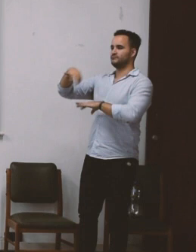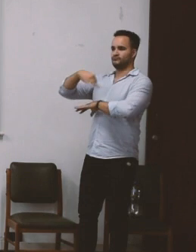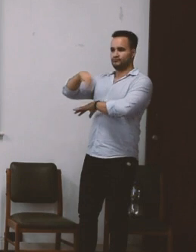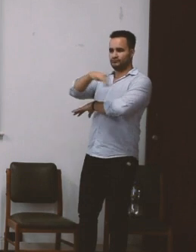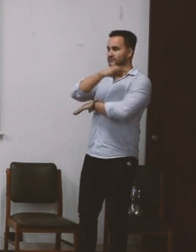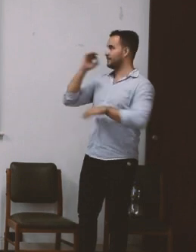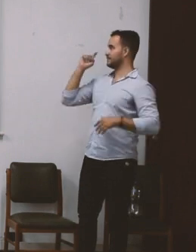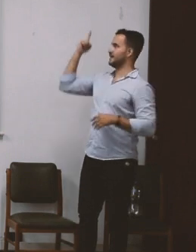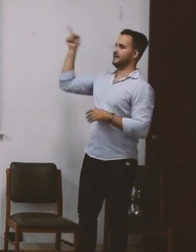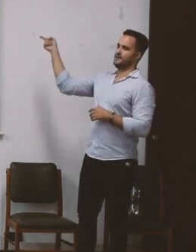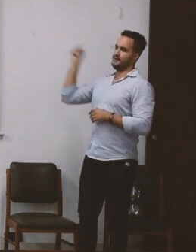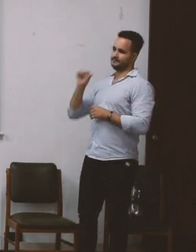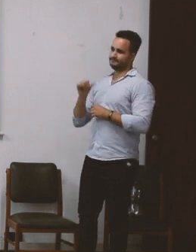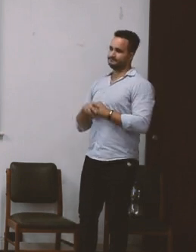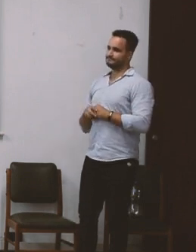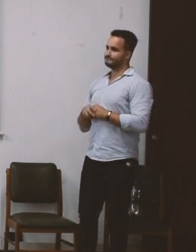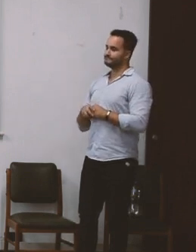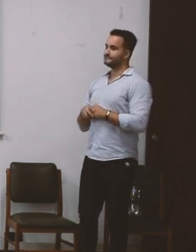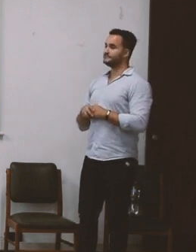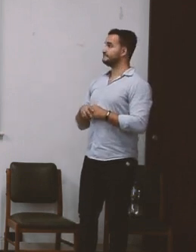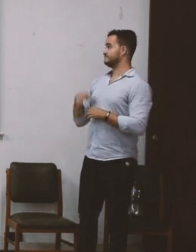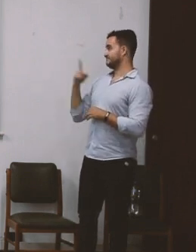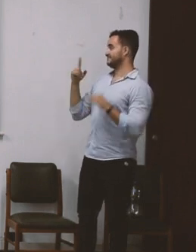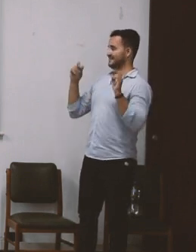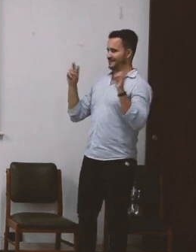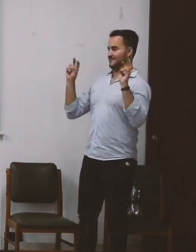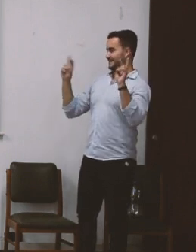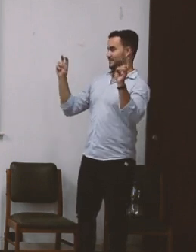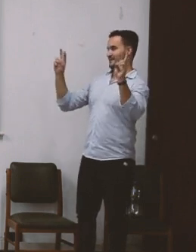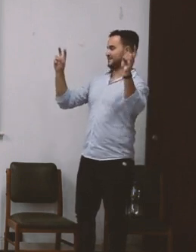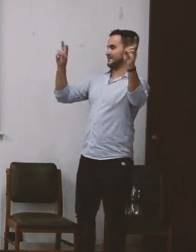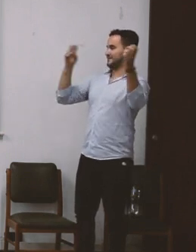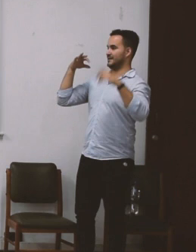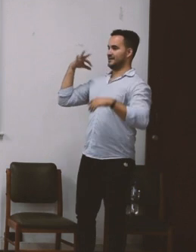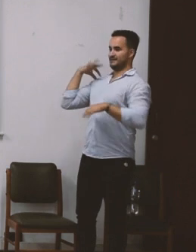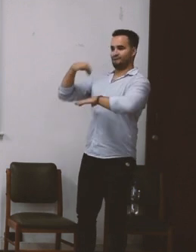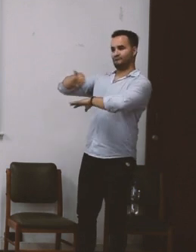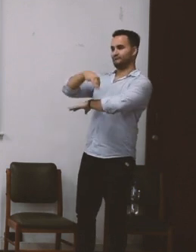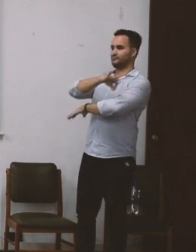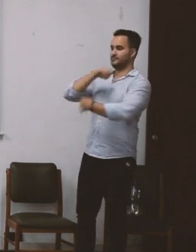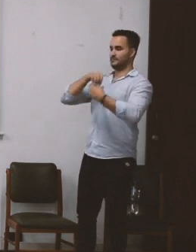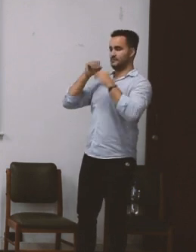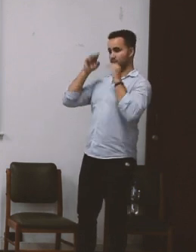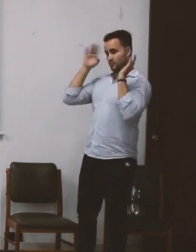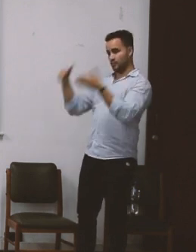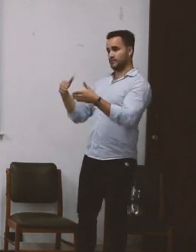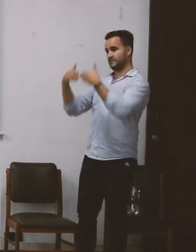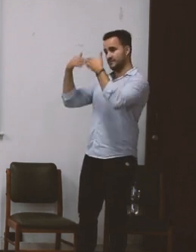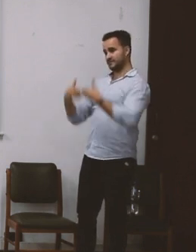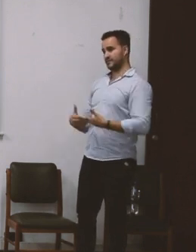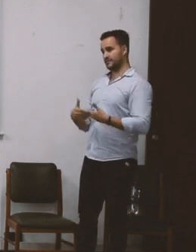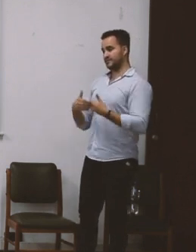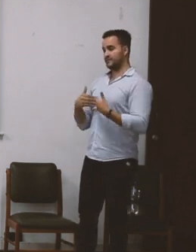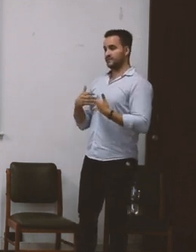Entonces también estos acontecimientos con los Fashion Week no solamente van dirigidos a personas con discapacidad, sino también a ciertas